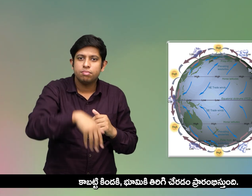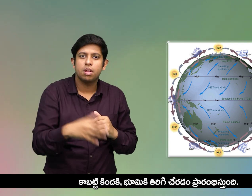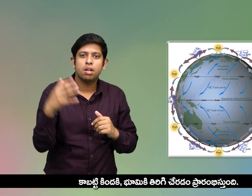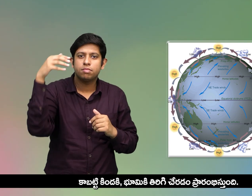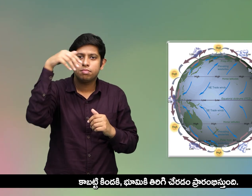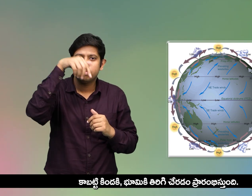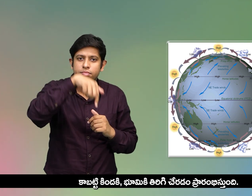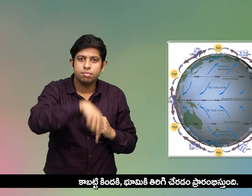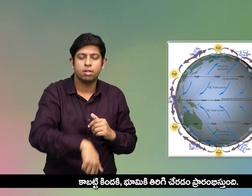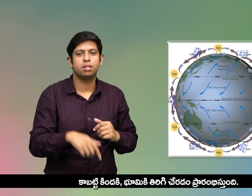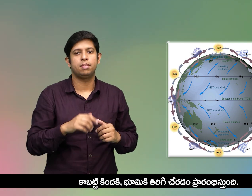చేరడం ప్రారంభిస్తుంది.